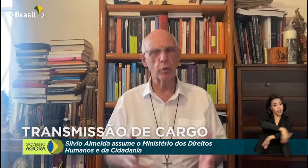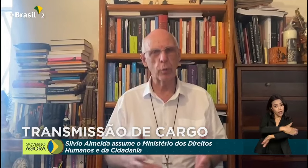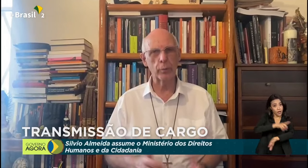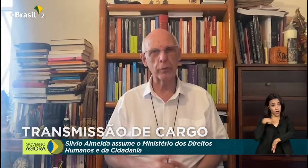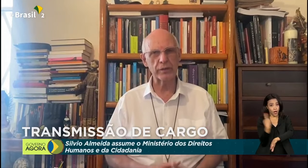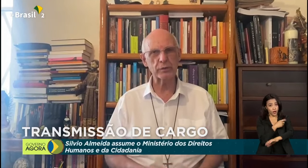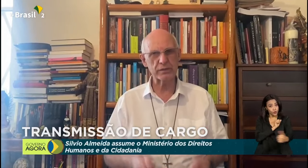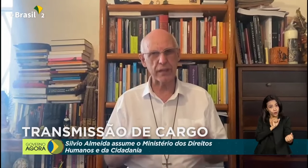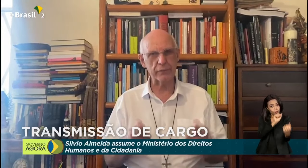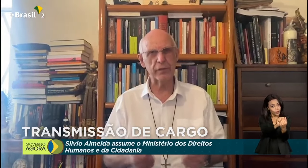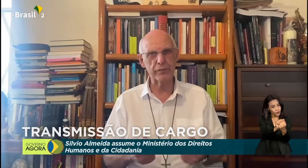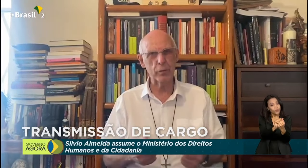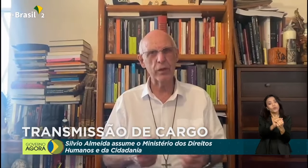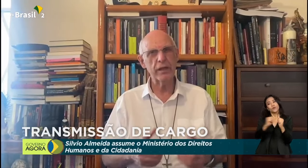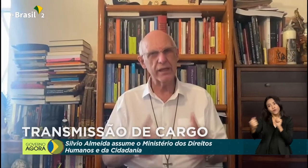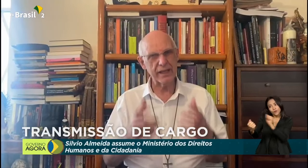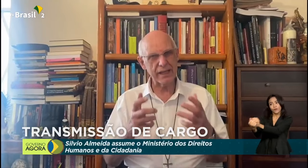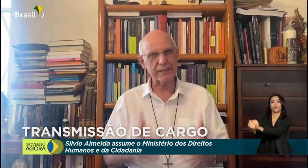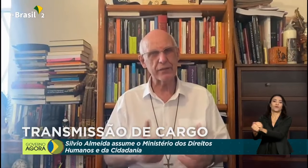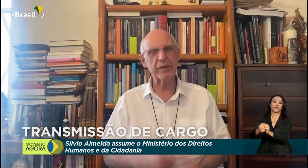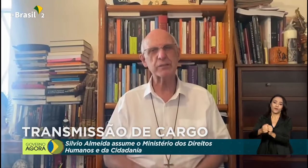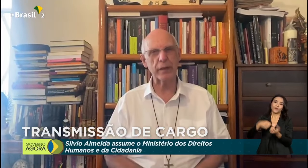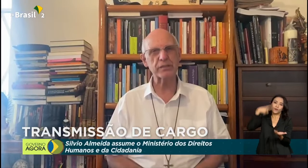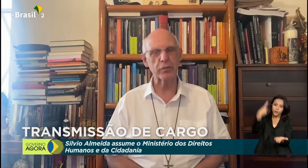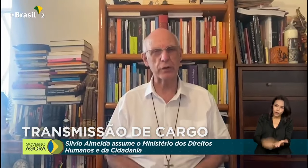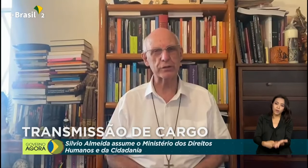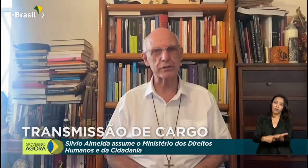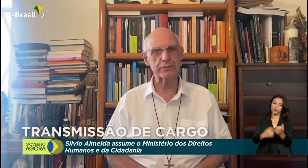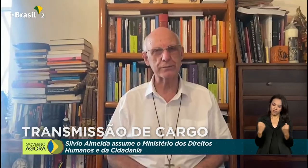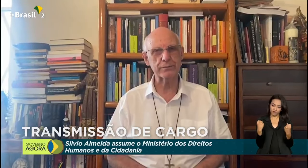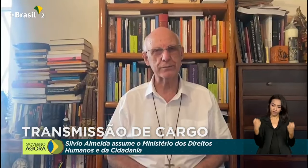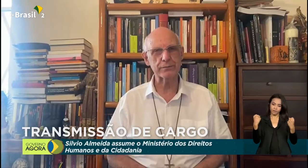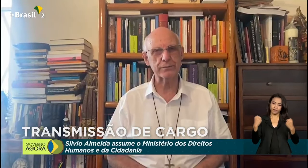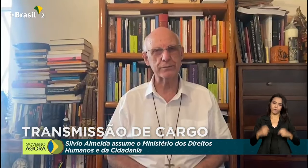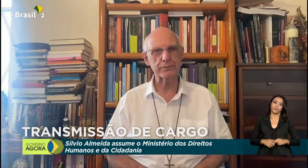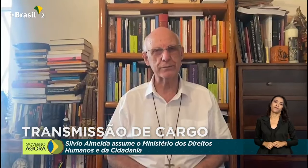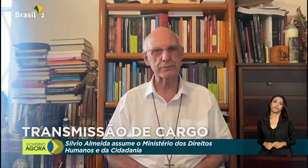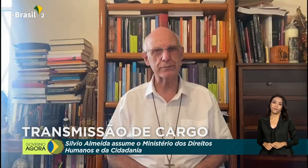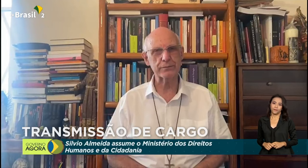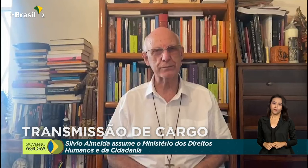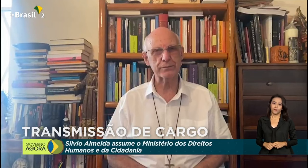e o compromisso está vivo e cada vez mais forte